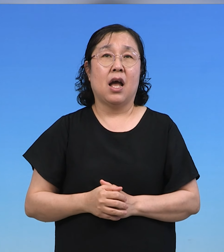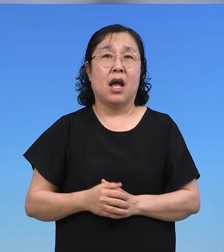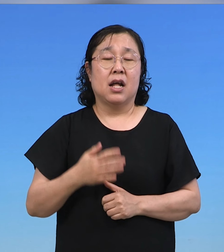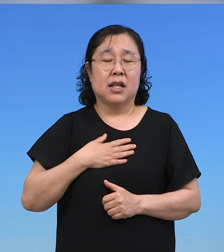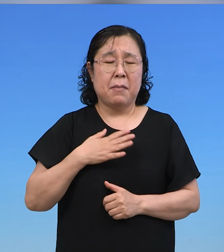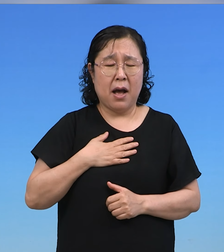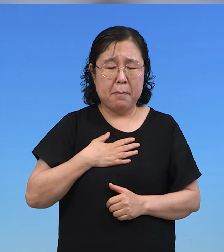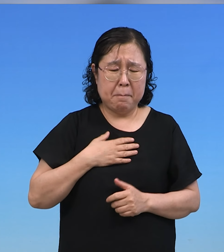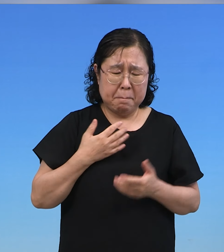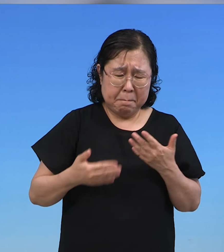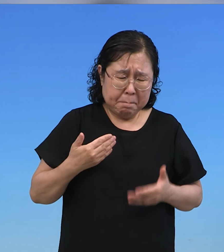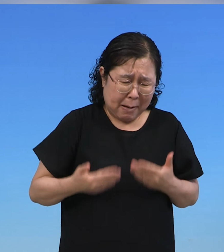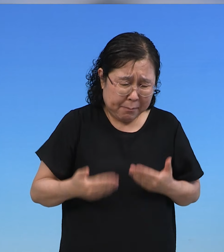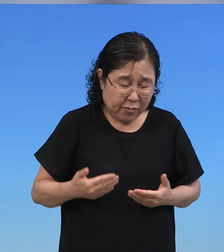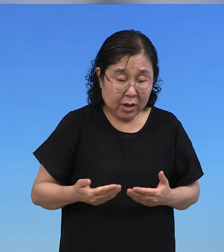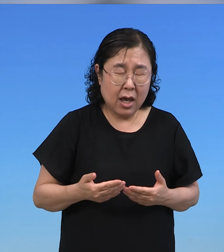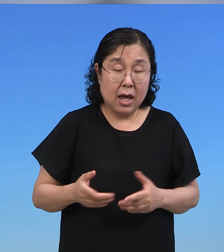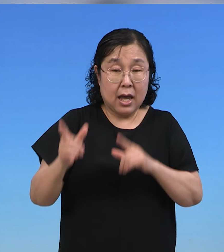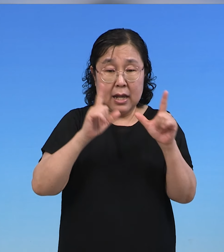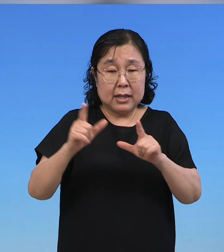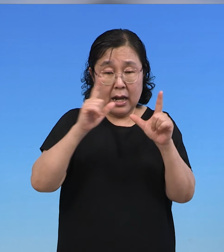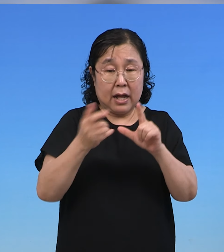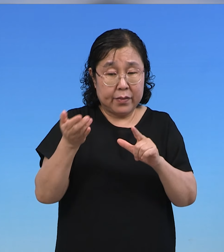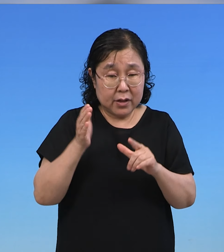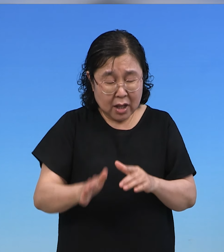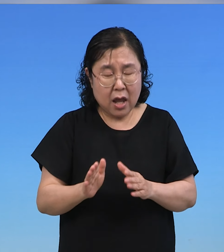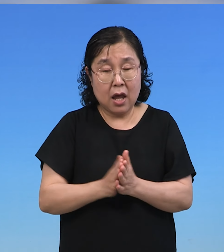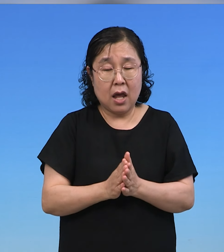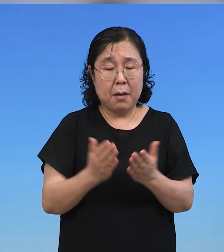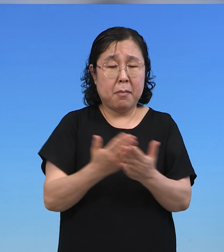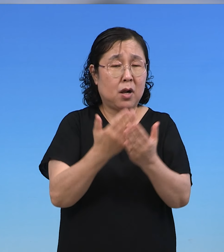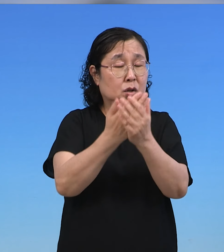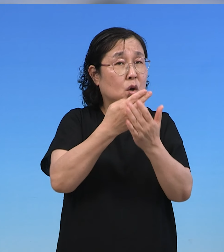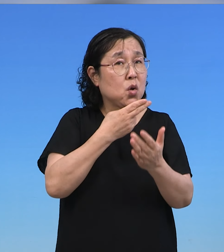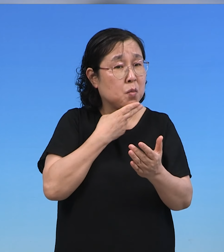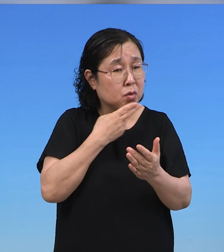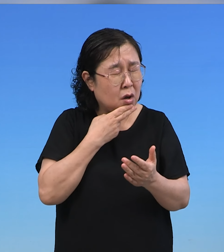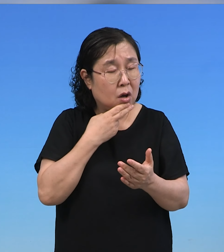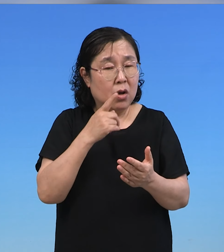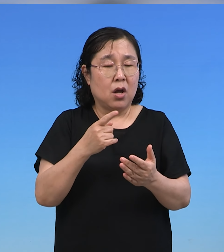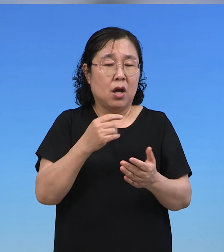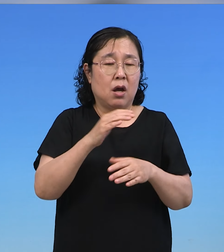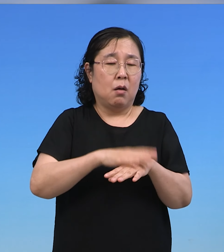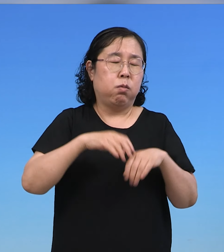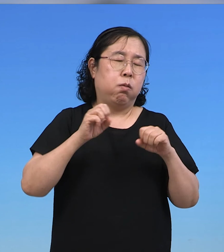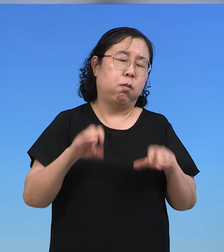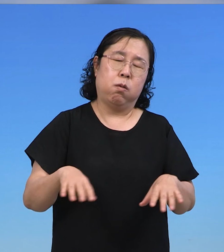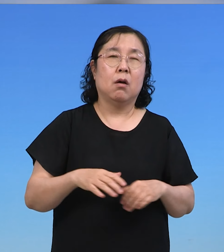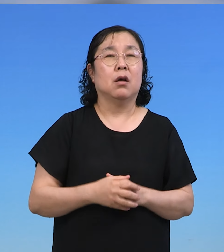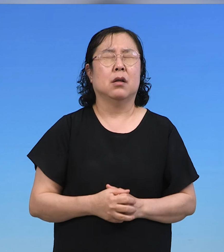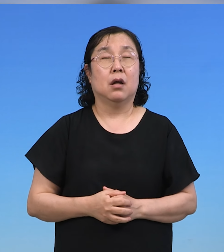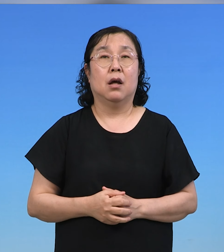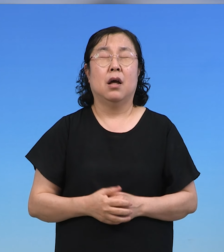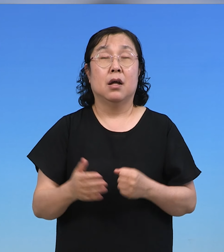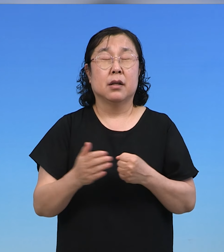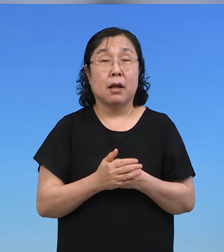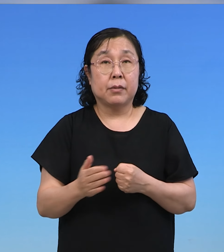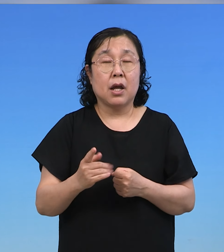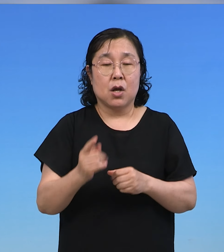바람에 나는 겨예요. 그 자리예요. 허무합니다. 이게 중심축이 없을 때 일어나는 일입니다.